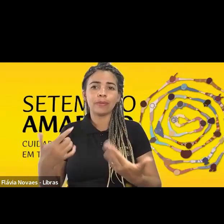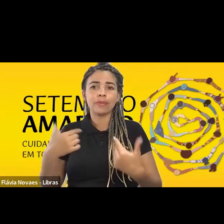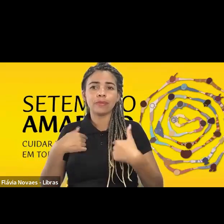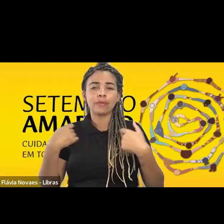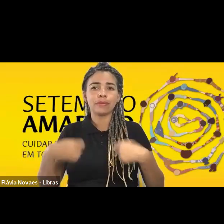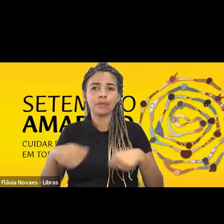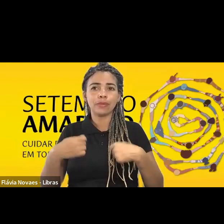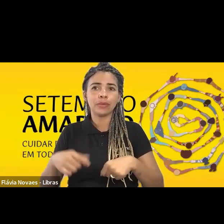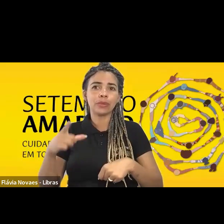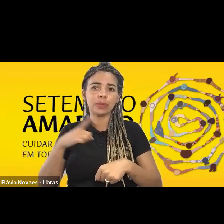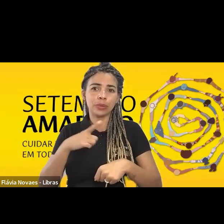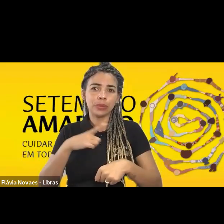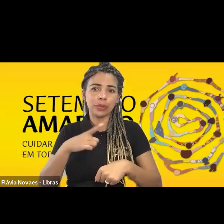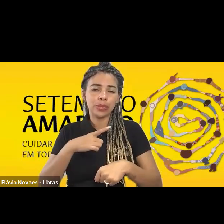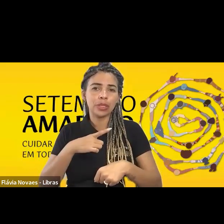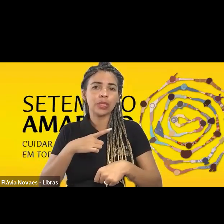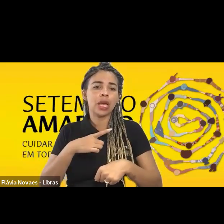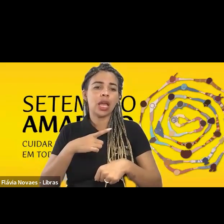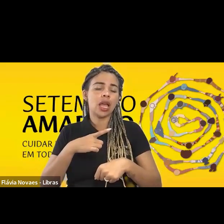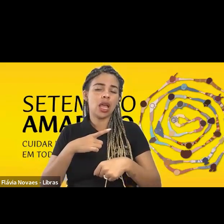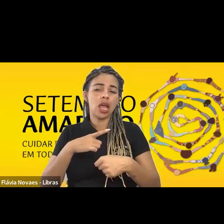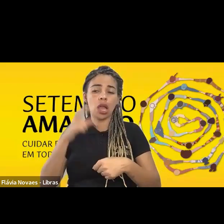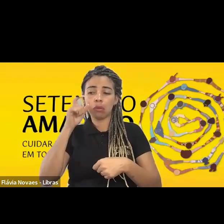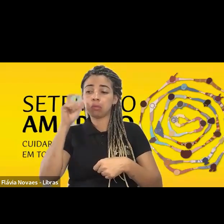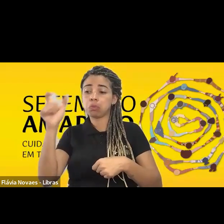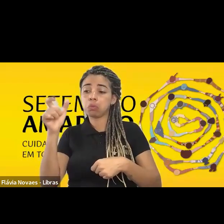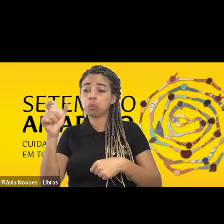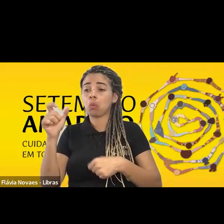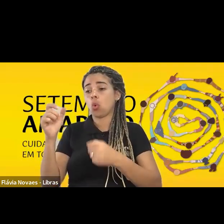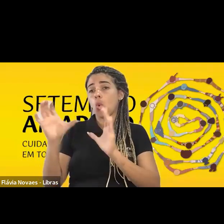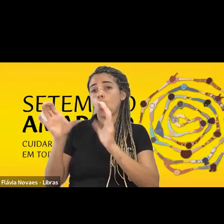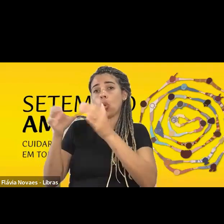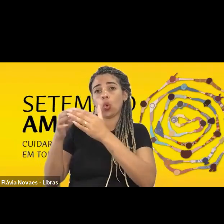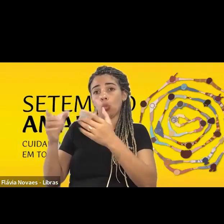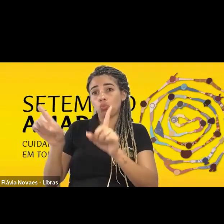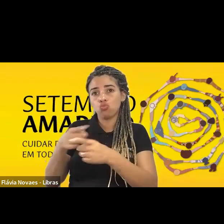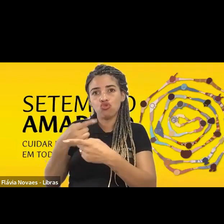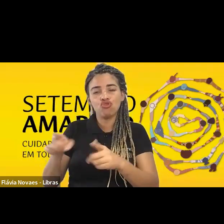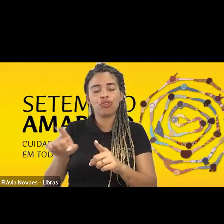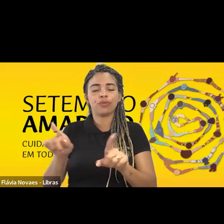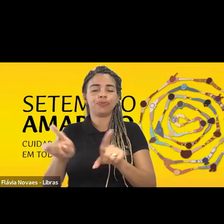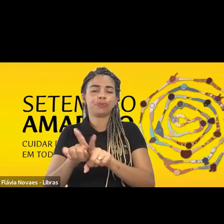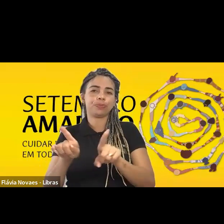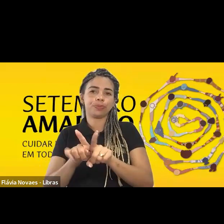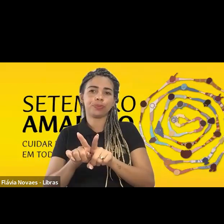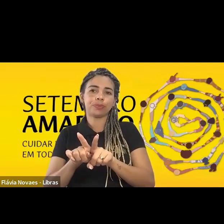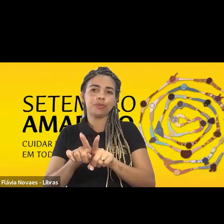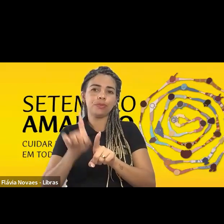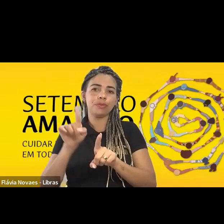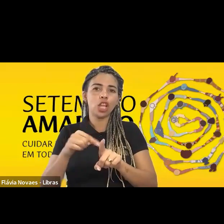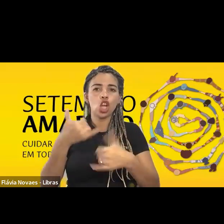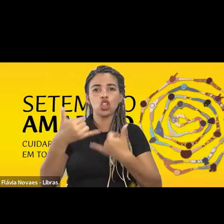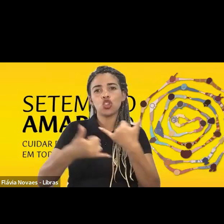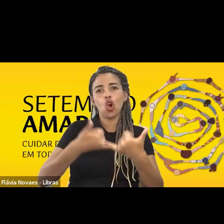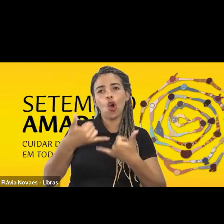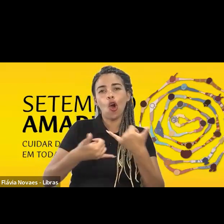Consumir séries, consumir grupos musicais, consumir, né, jogos